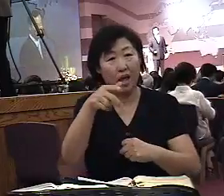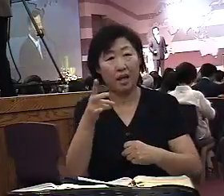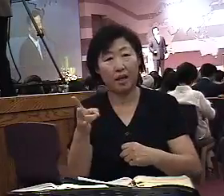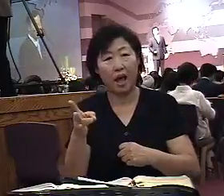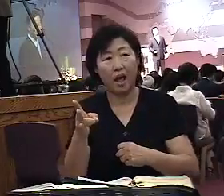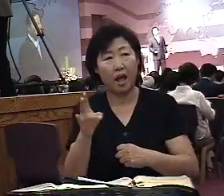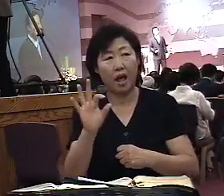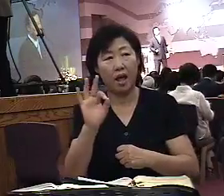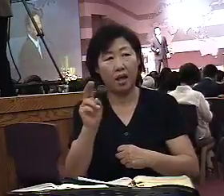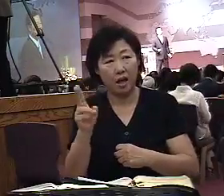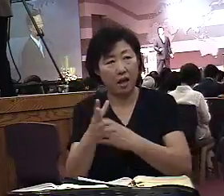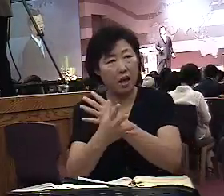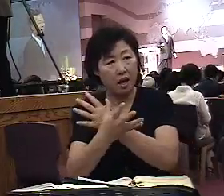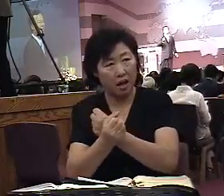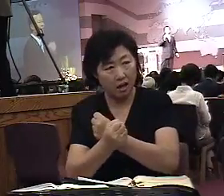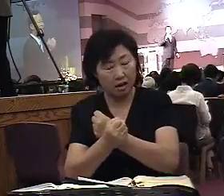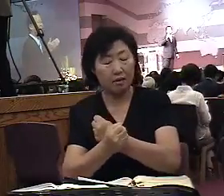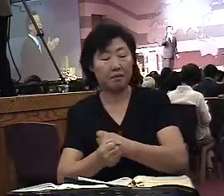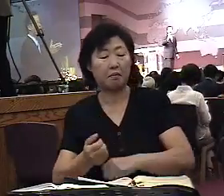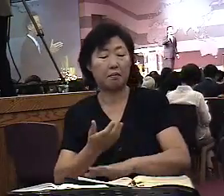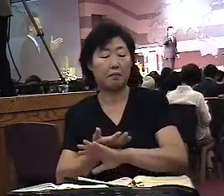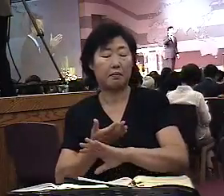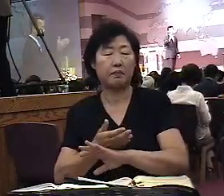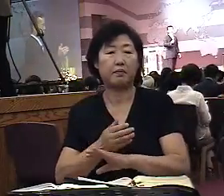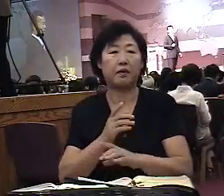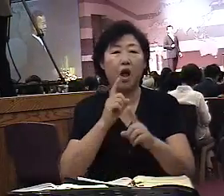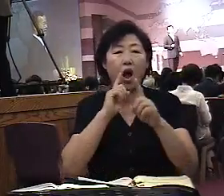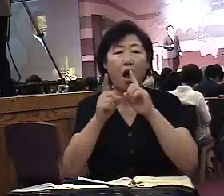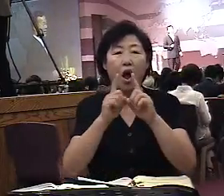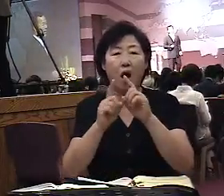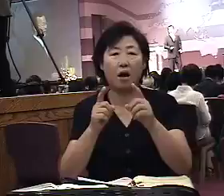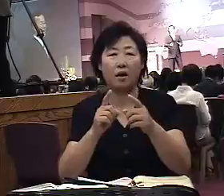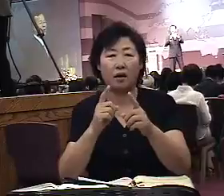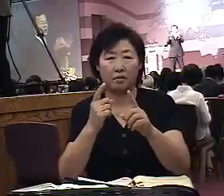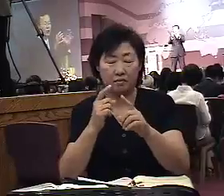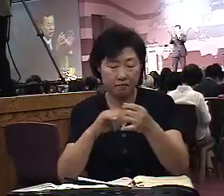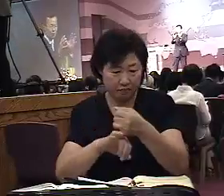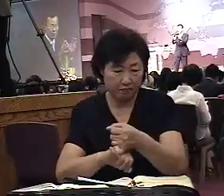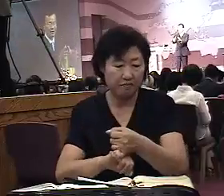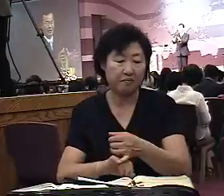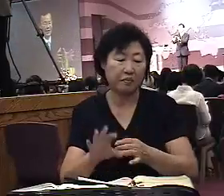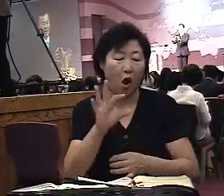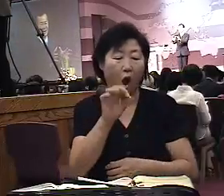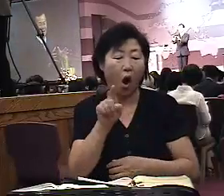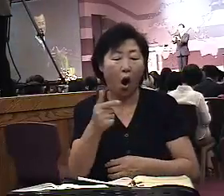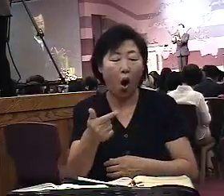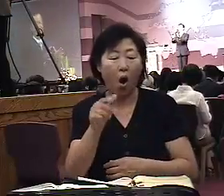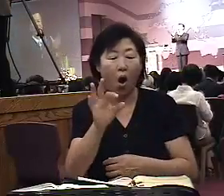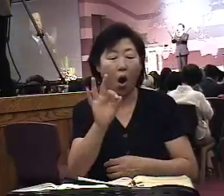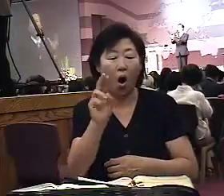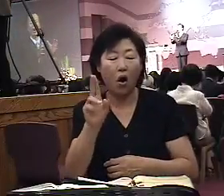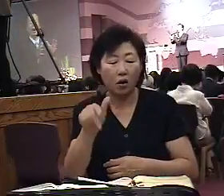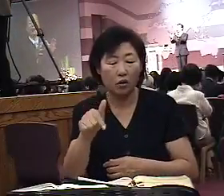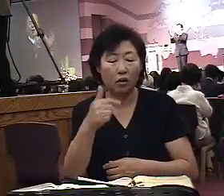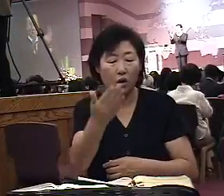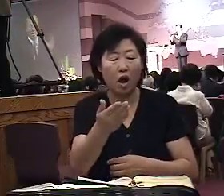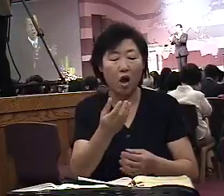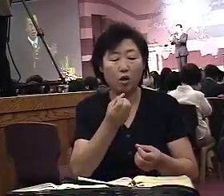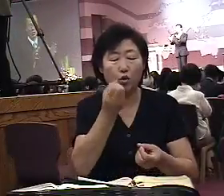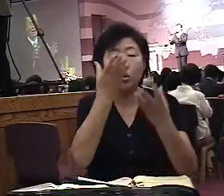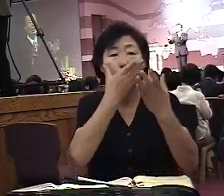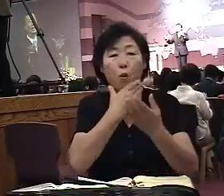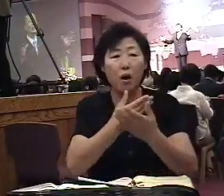주십니다. 무슨 약속입니까? 내가 너의 하나님이 되리라. 내가 너를 축복하리라. 내가 너와